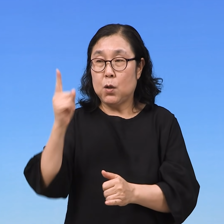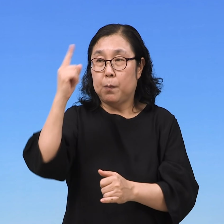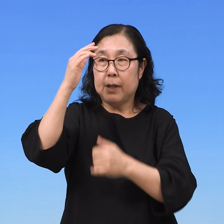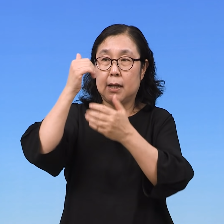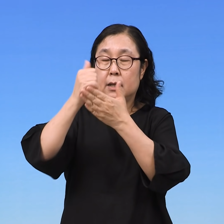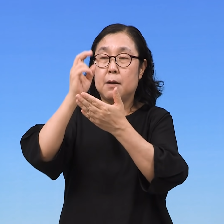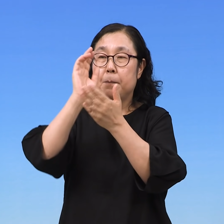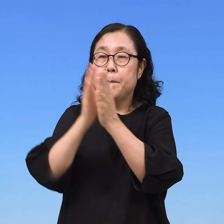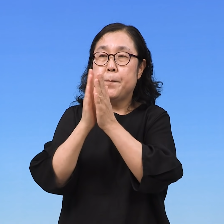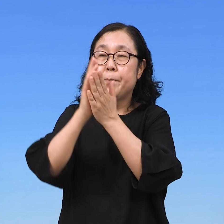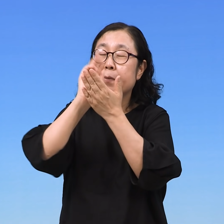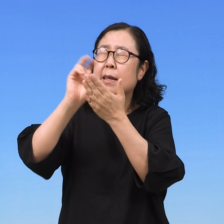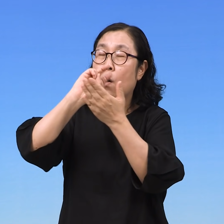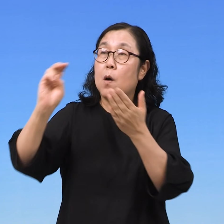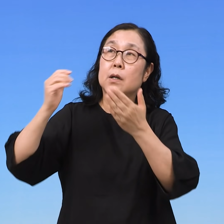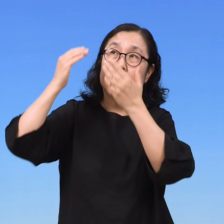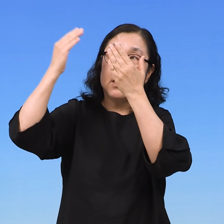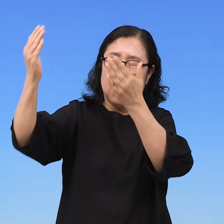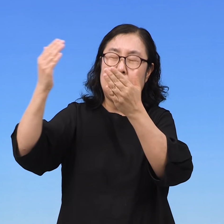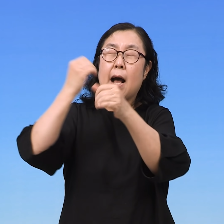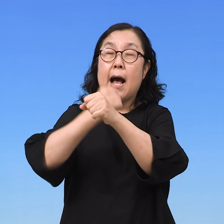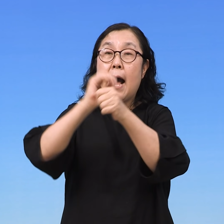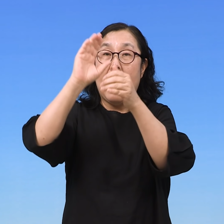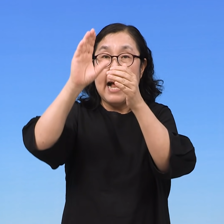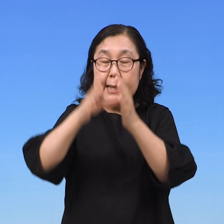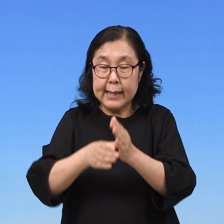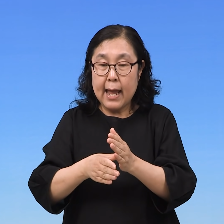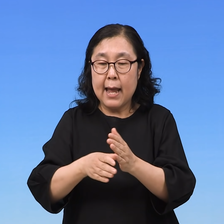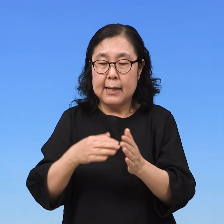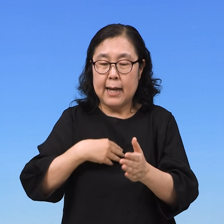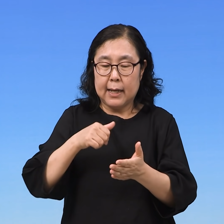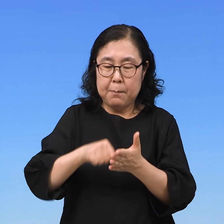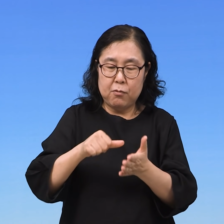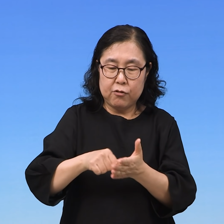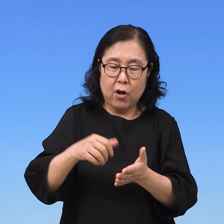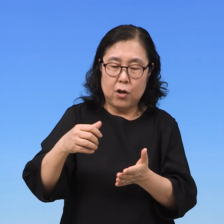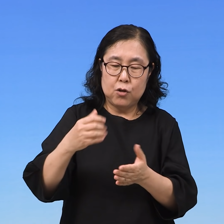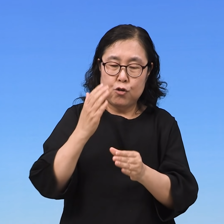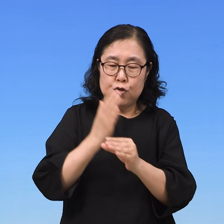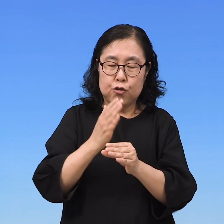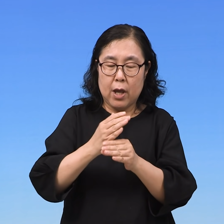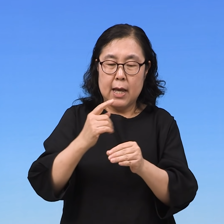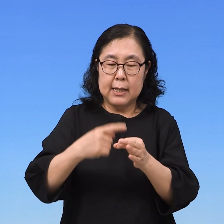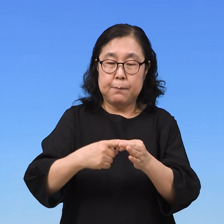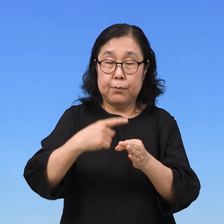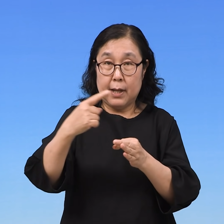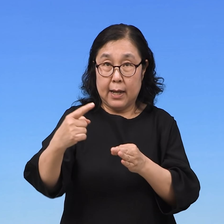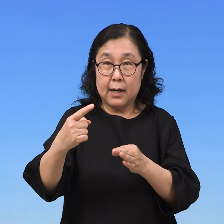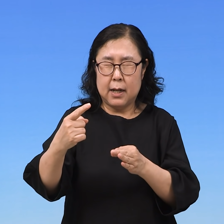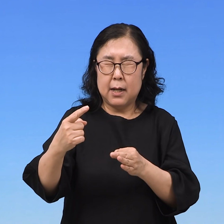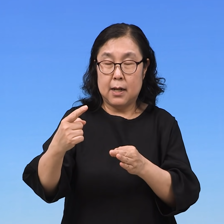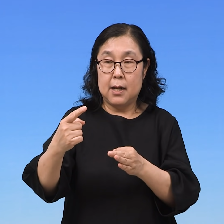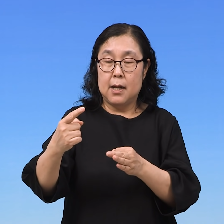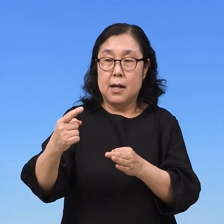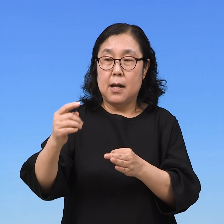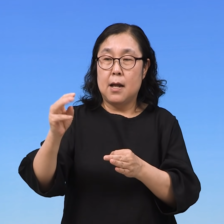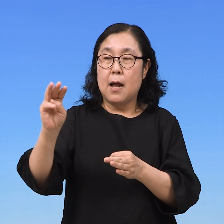찬송할지로다 하매, 아브라함이 그 얻은 것에서 10분의 1을 멜기세덱에게 주었더라. 이 아브라함의 행위